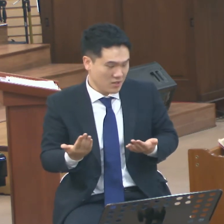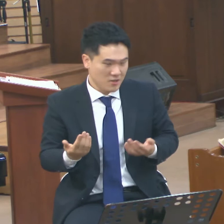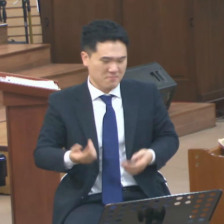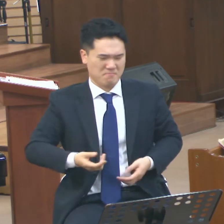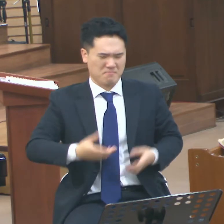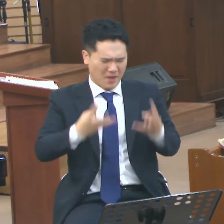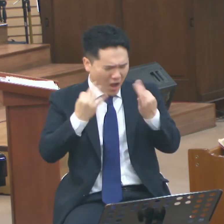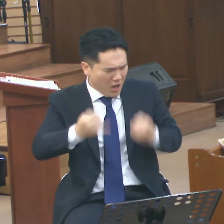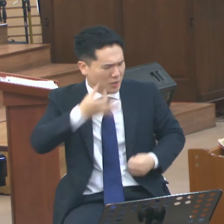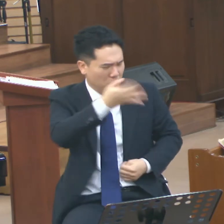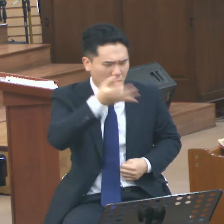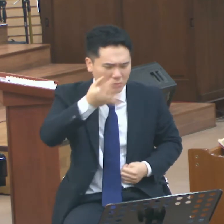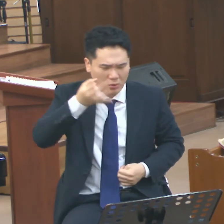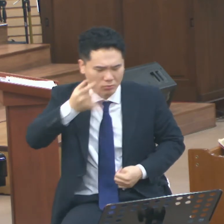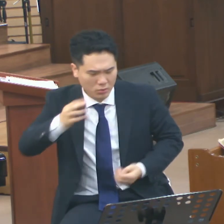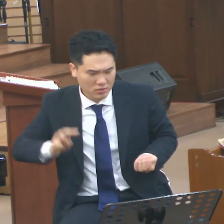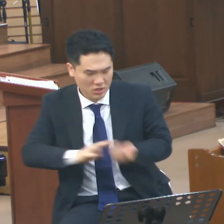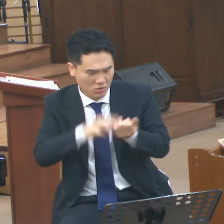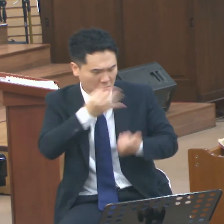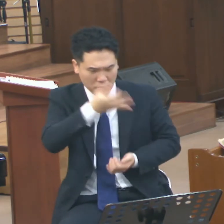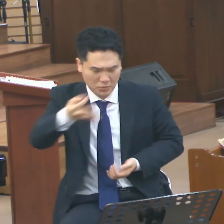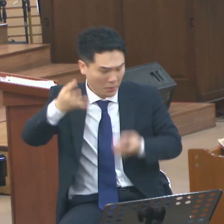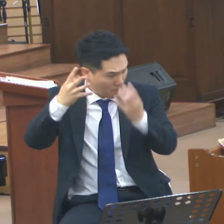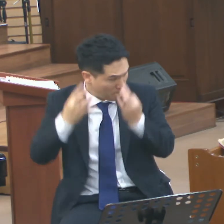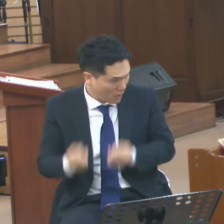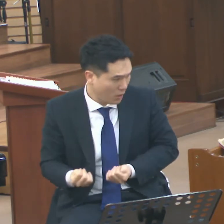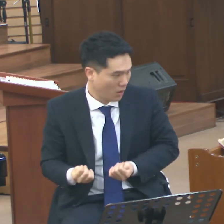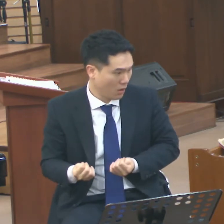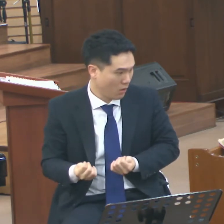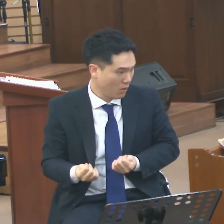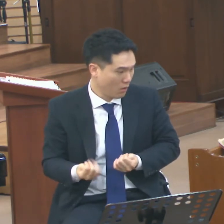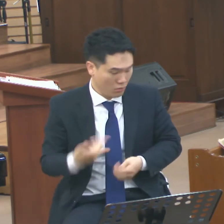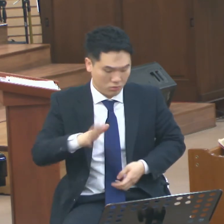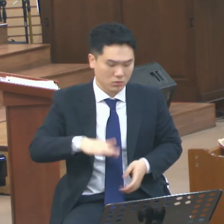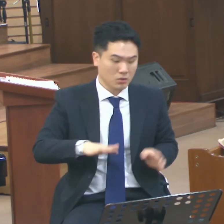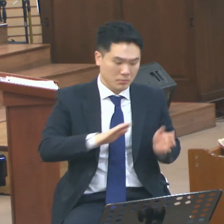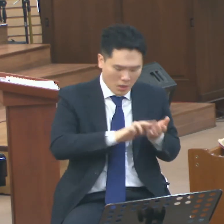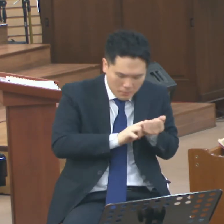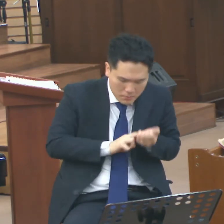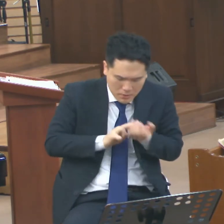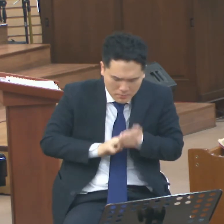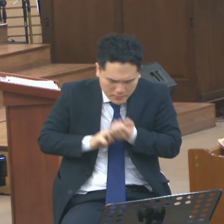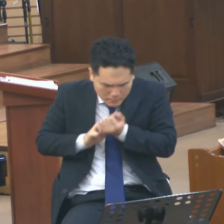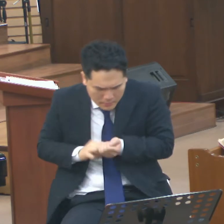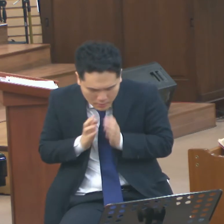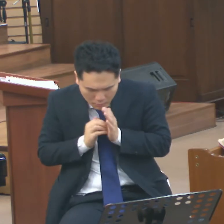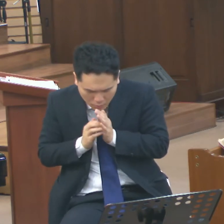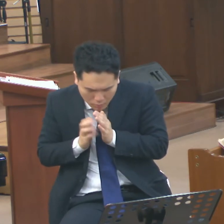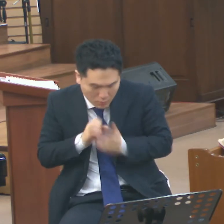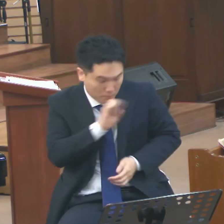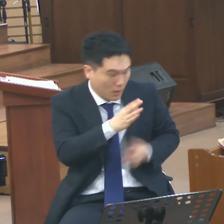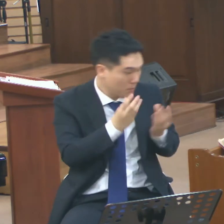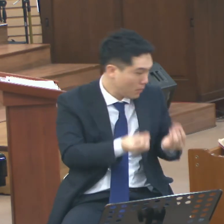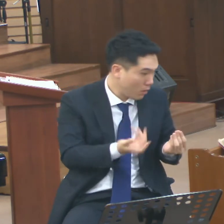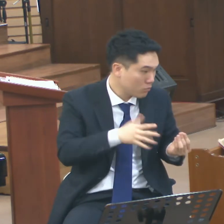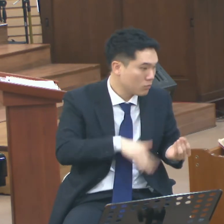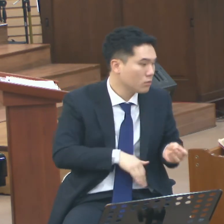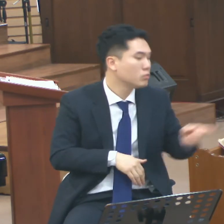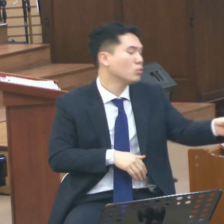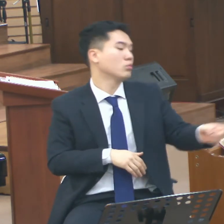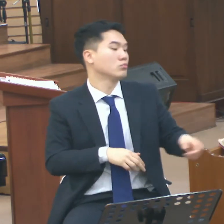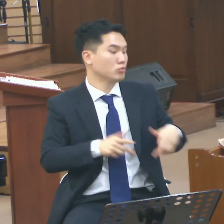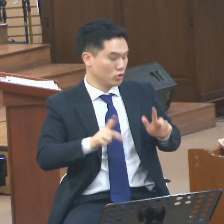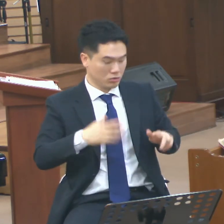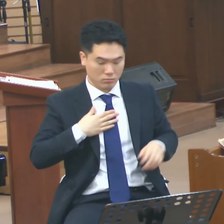얼마나 많은데 스스로 나타나기를 구한다는 그런 식의 얘기를 해? 그 말은 합당하지 않아. 취소해! 이렇게 얘기할 것 같아요. 그런데